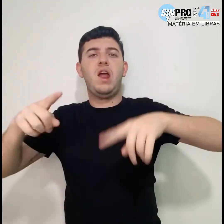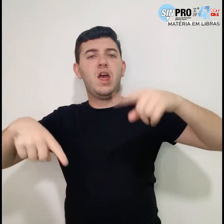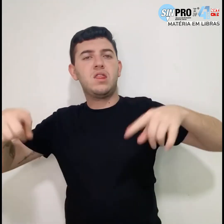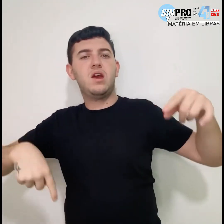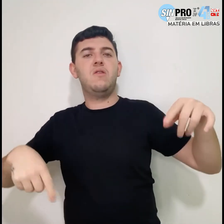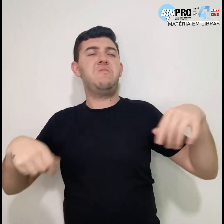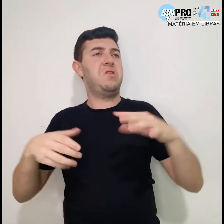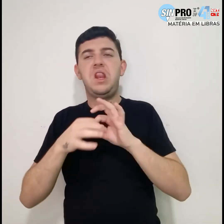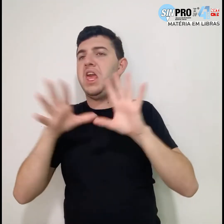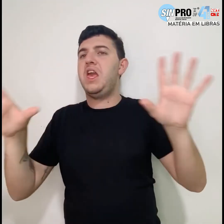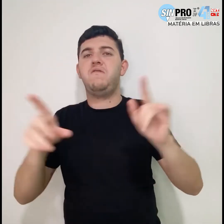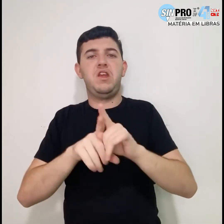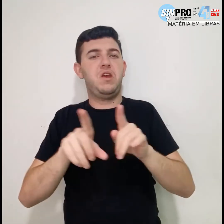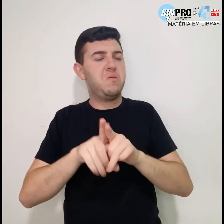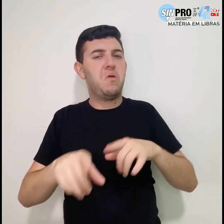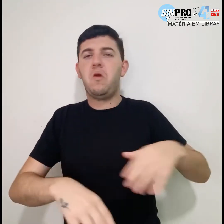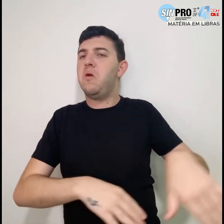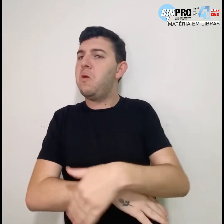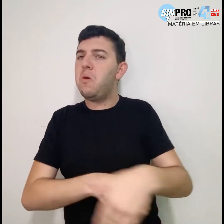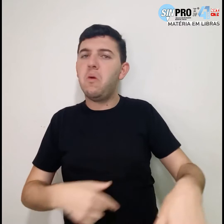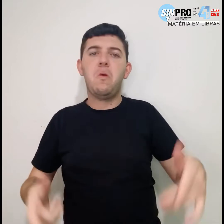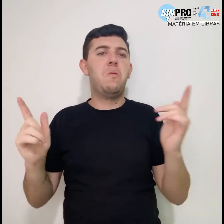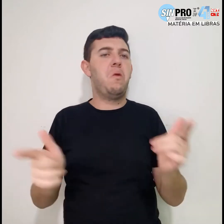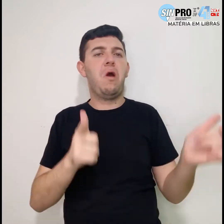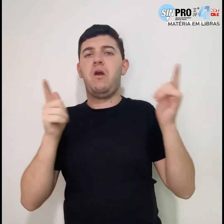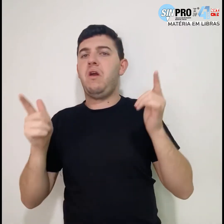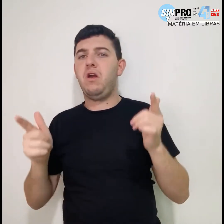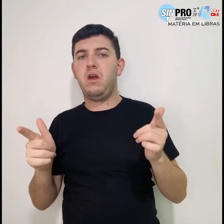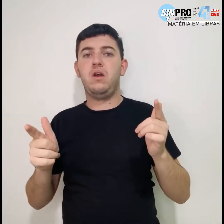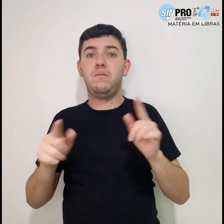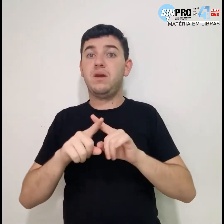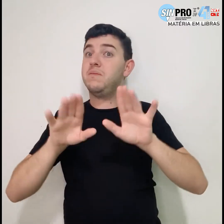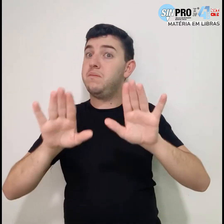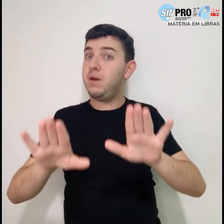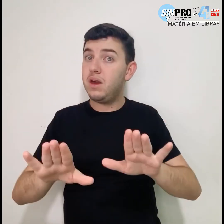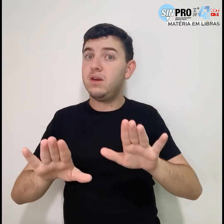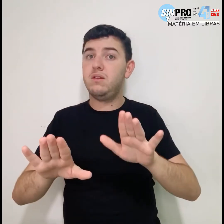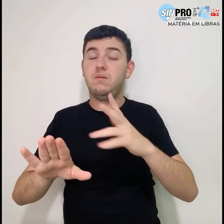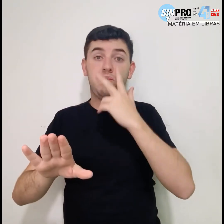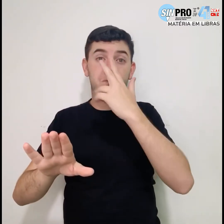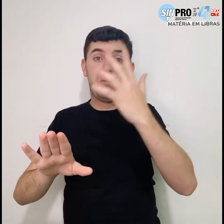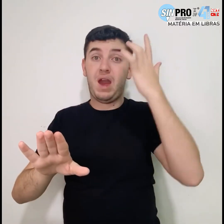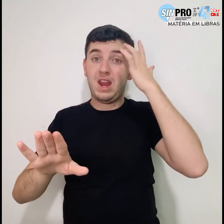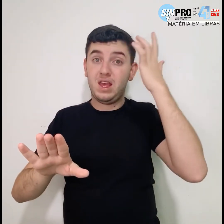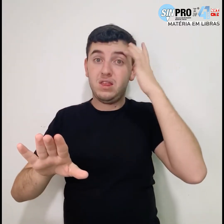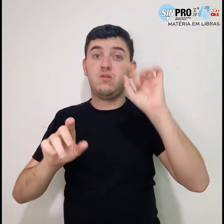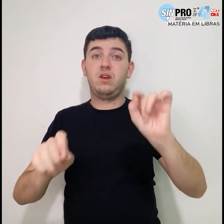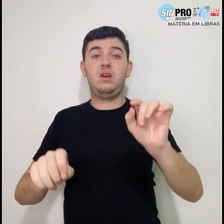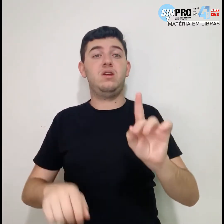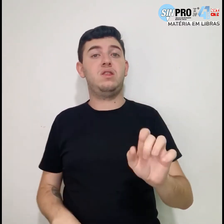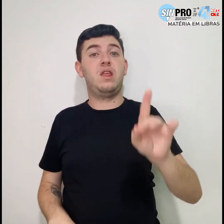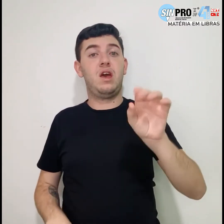favorecendo a ida para as ruas, já que, em tese, pelo que parece, pelos dados do Ministério da